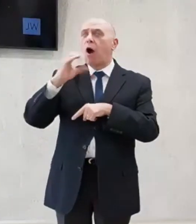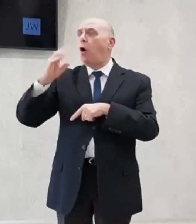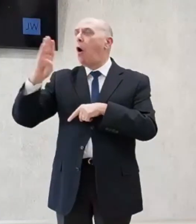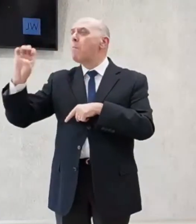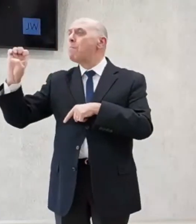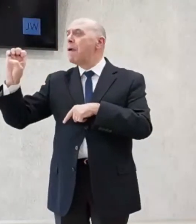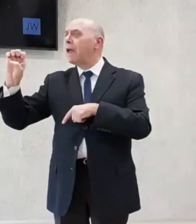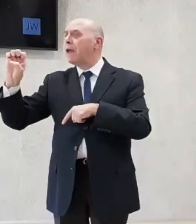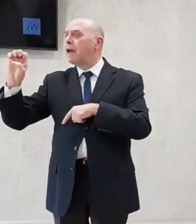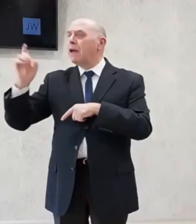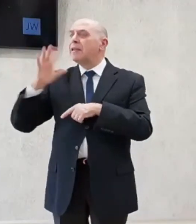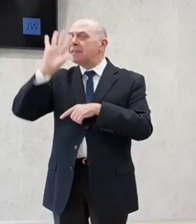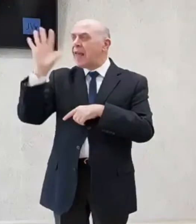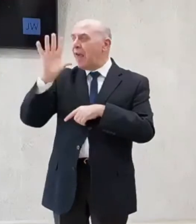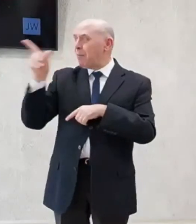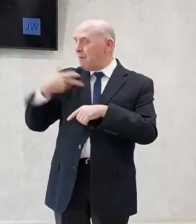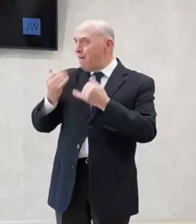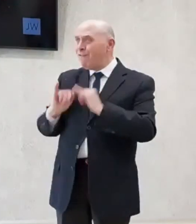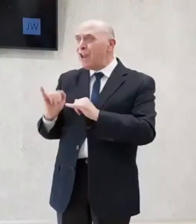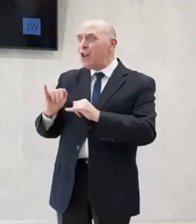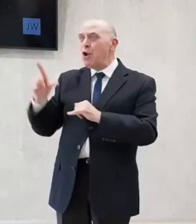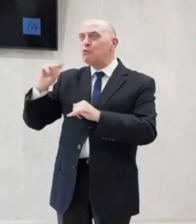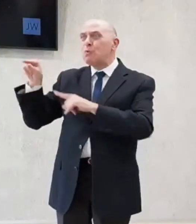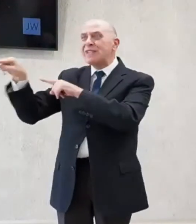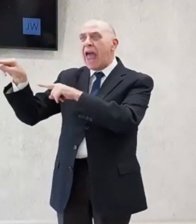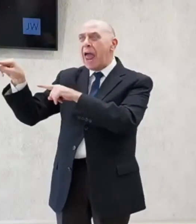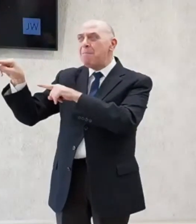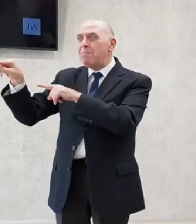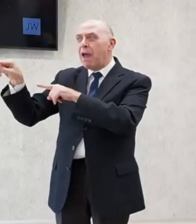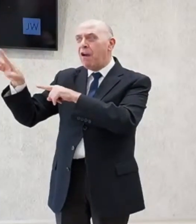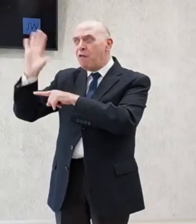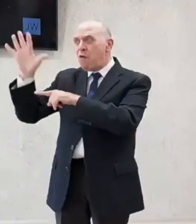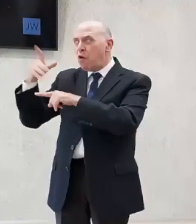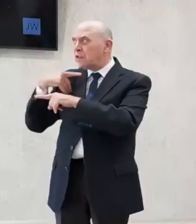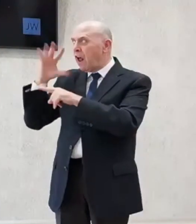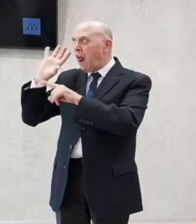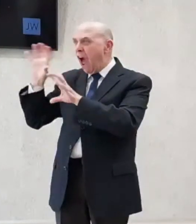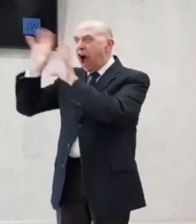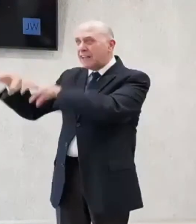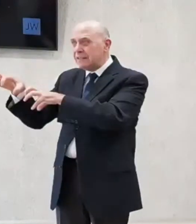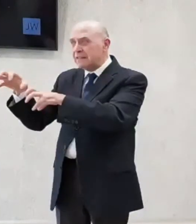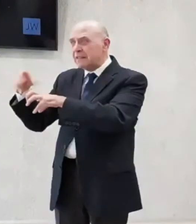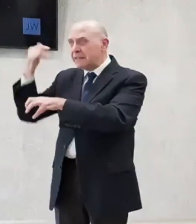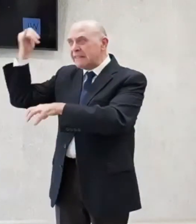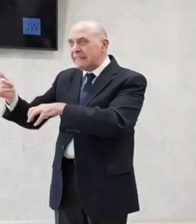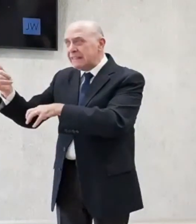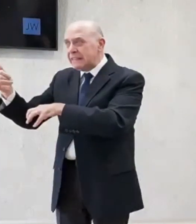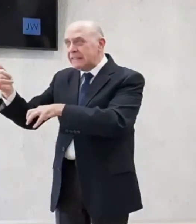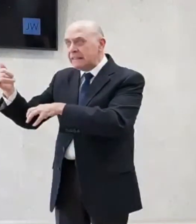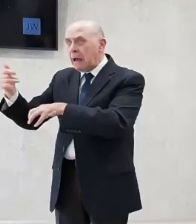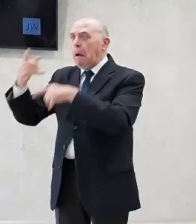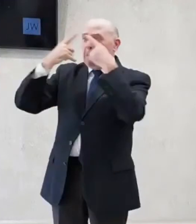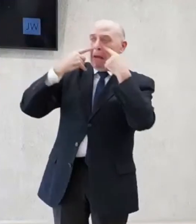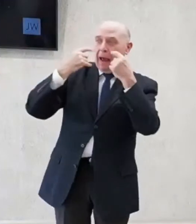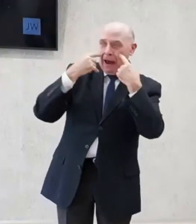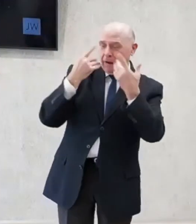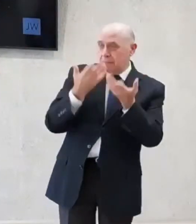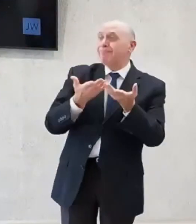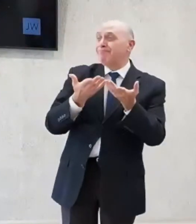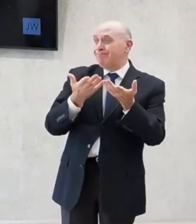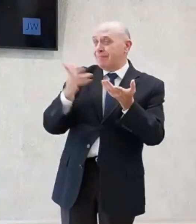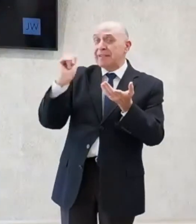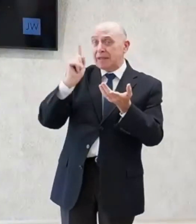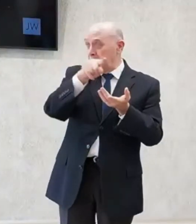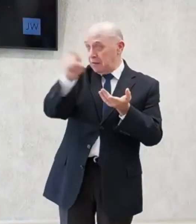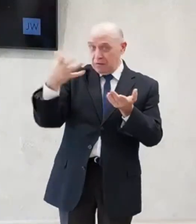suo figlio Giuseppe fosse stato ucciso da una belva veloce feroce avvenimento che vi invito a leggere con me